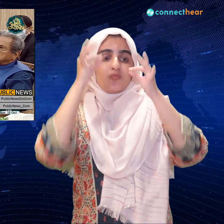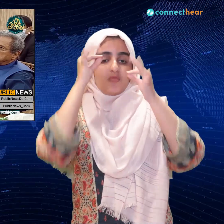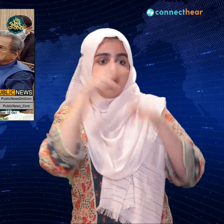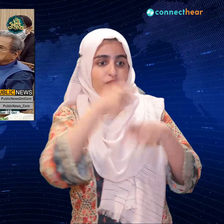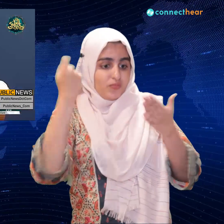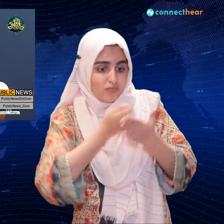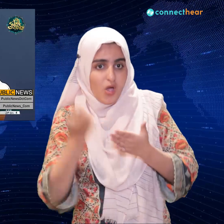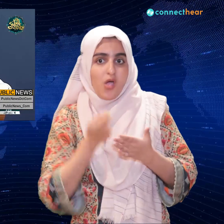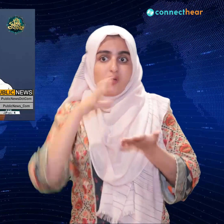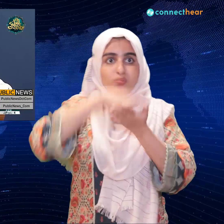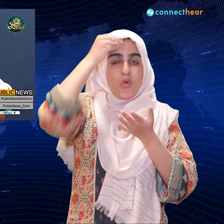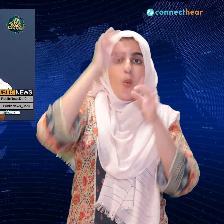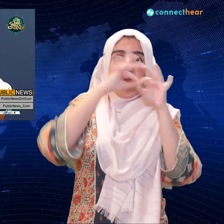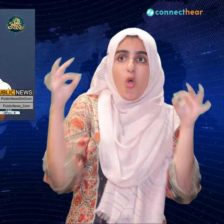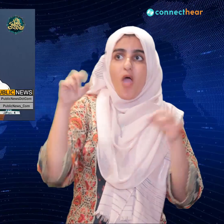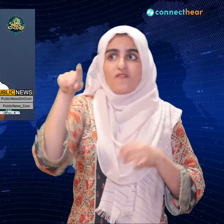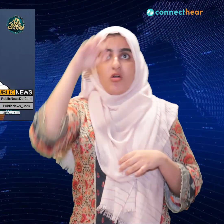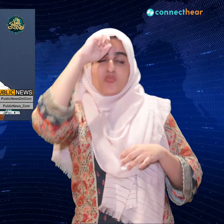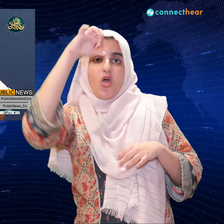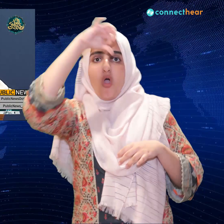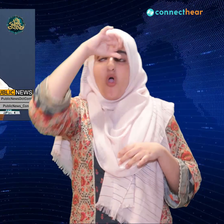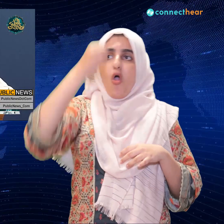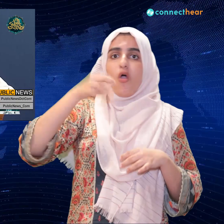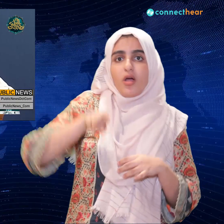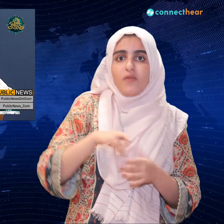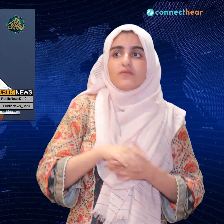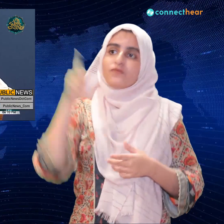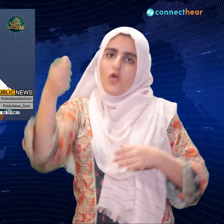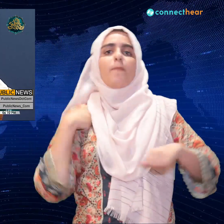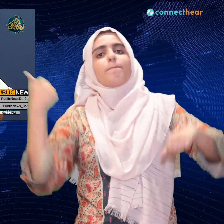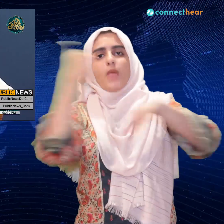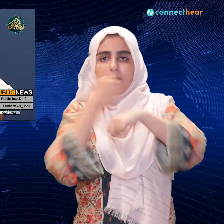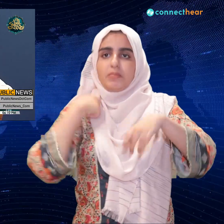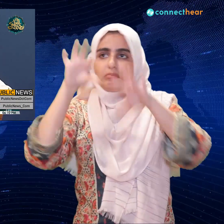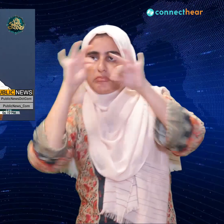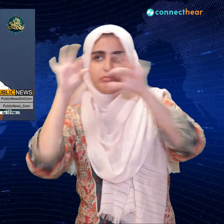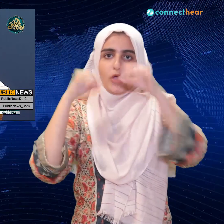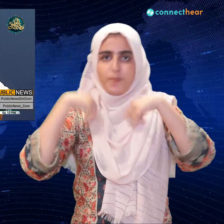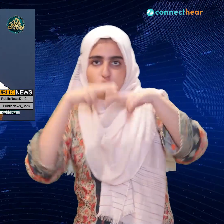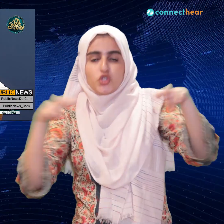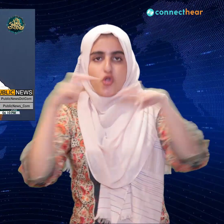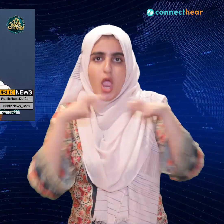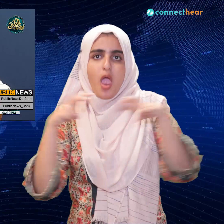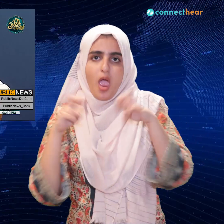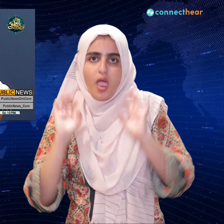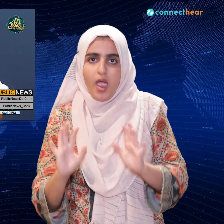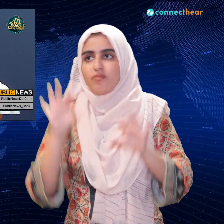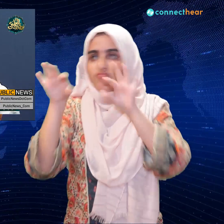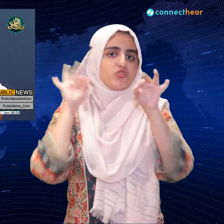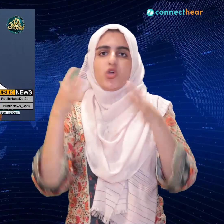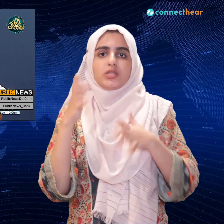کا کمانڈ ہے، جو کہ ایک اسکالر ہے، اس کو ہم اس کا چیئرمین ابھی ہم ڈھونڈنا شروع کر دیا ہم نے، اس کیلیبر کا